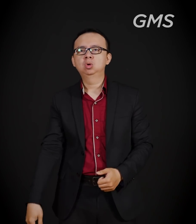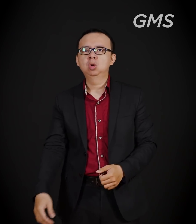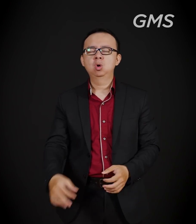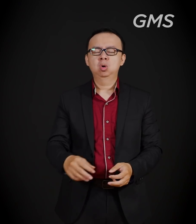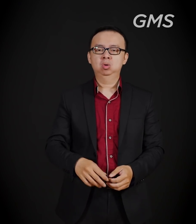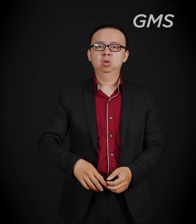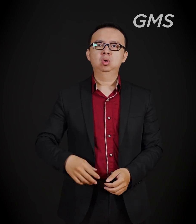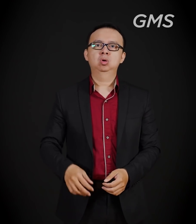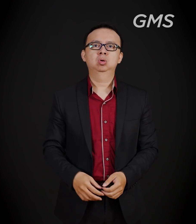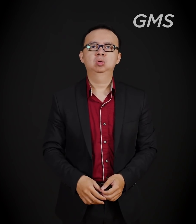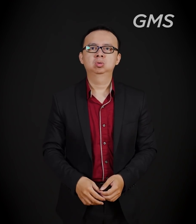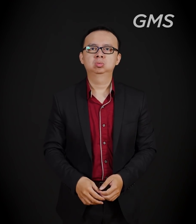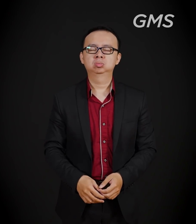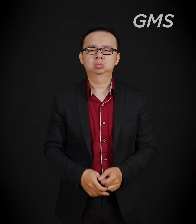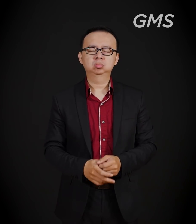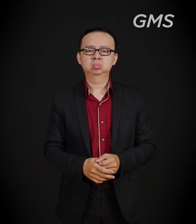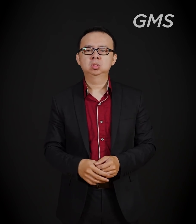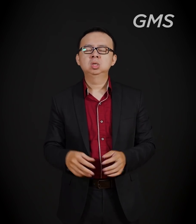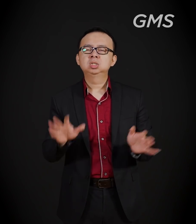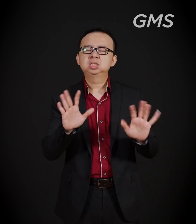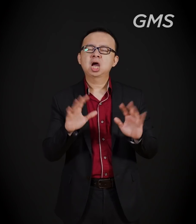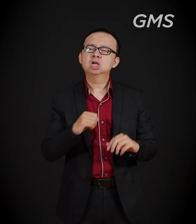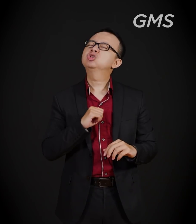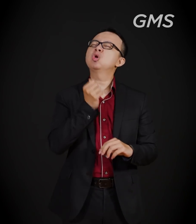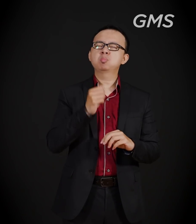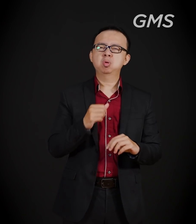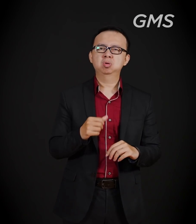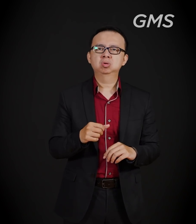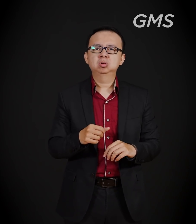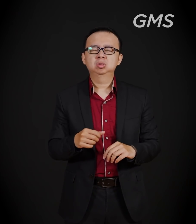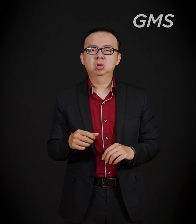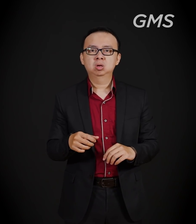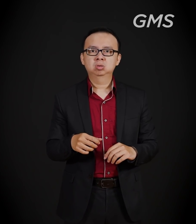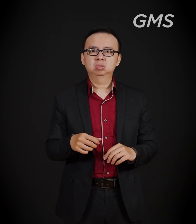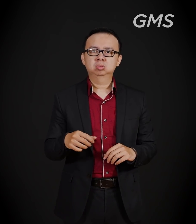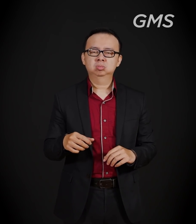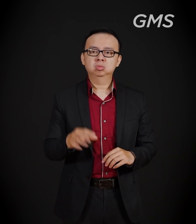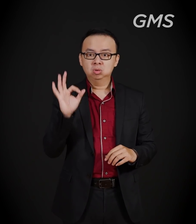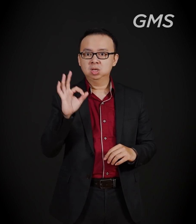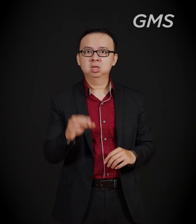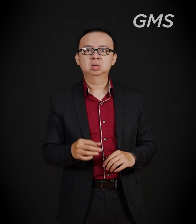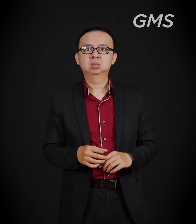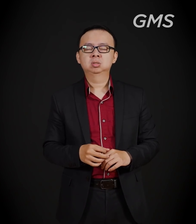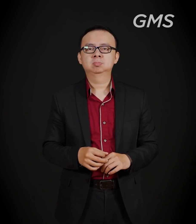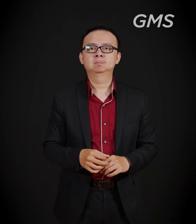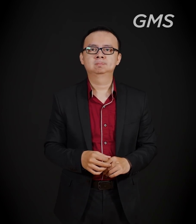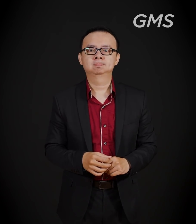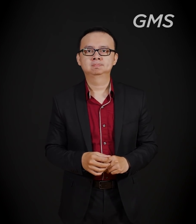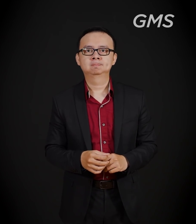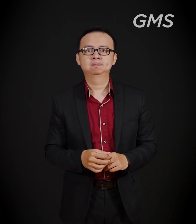itu karena kasihnya. Do not take the credit for yourself. Jangan bangga dan bilang itu karena saya. Saya paling tidak